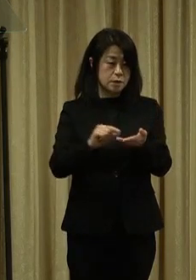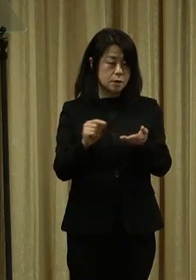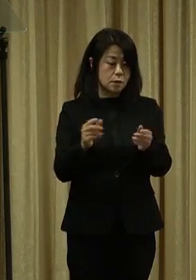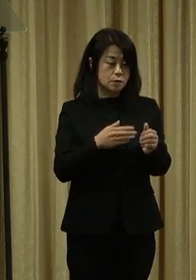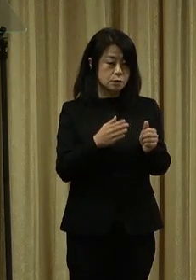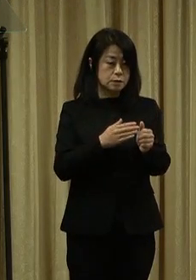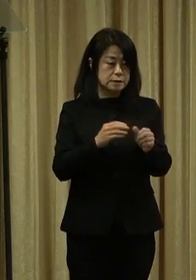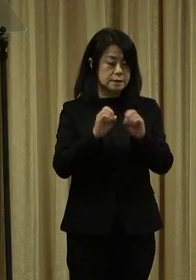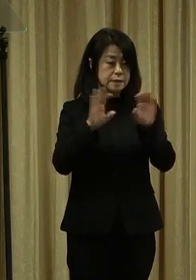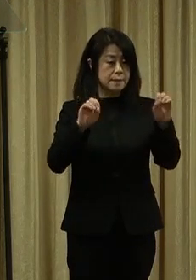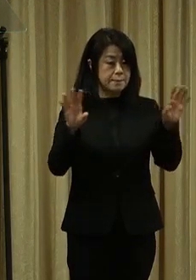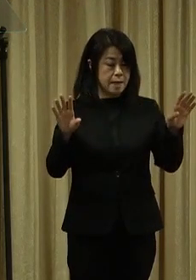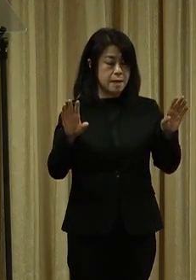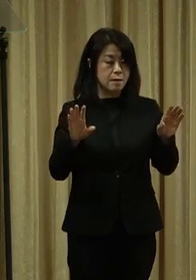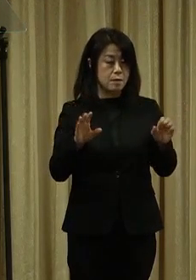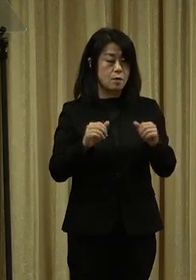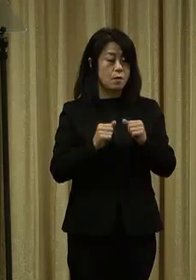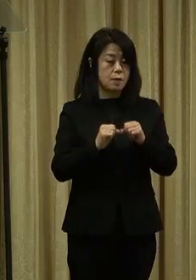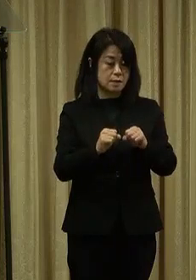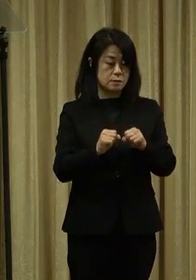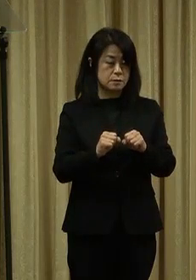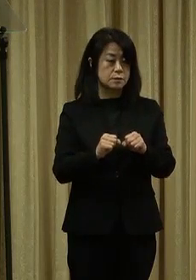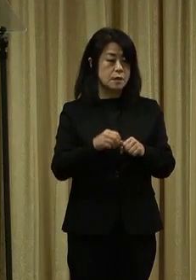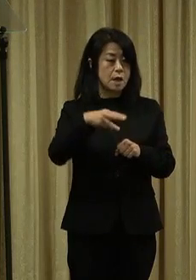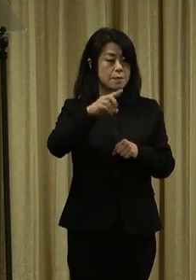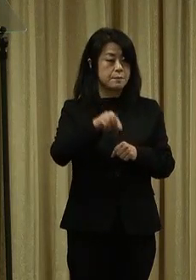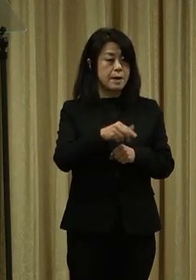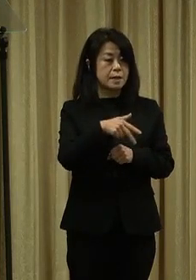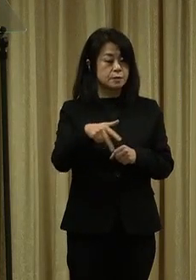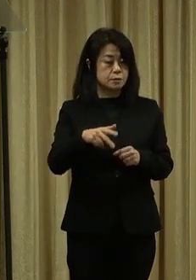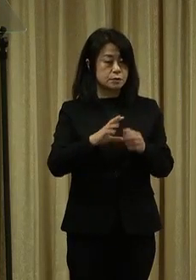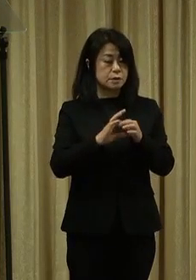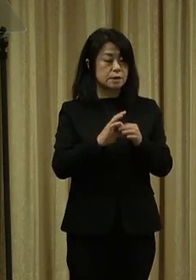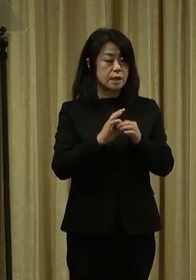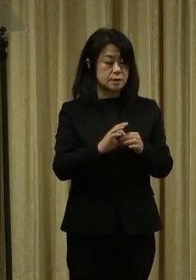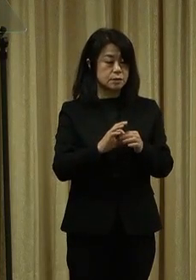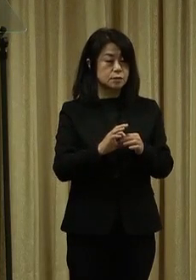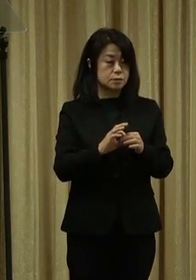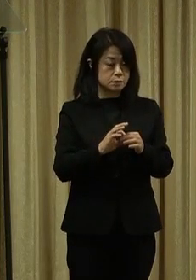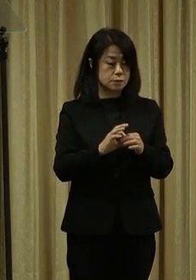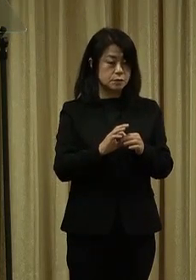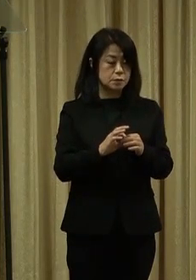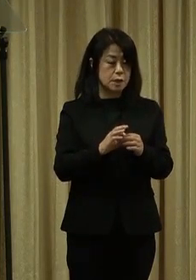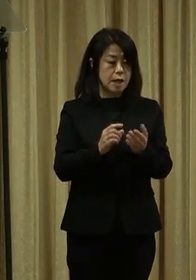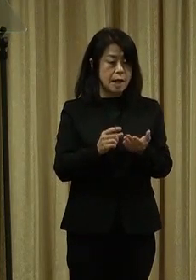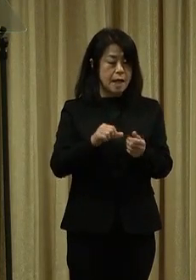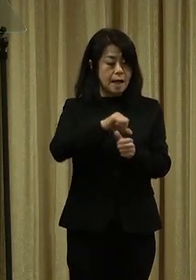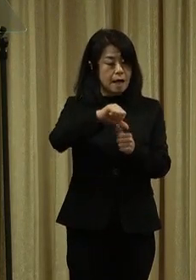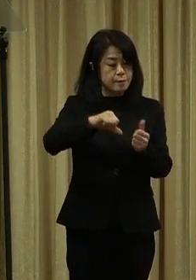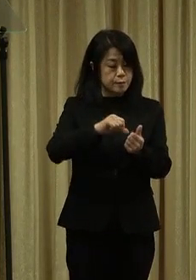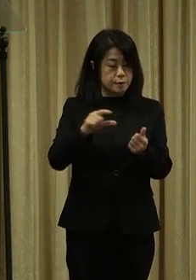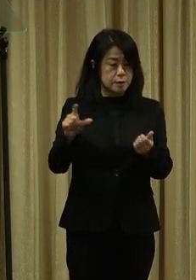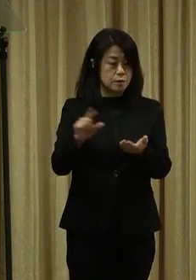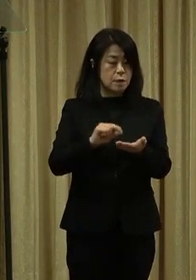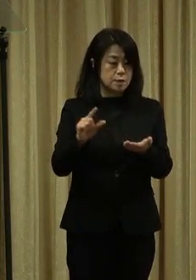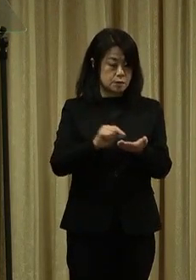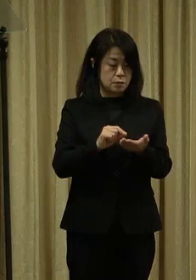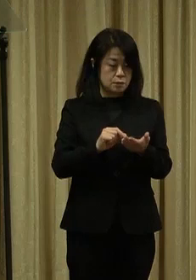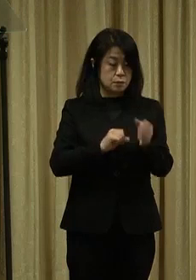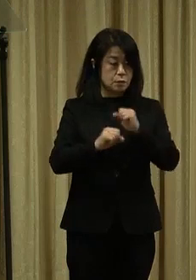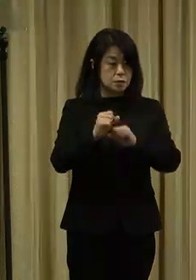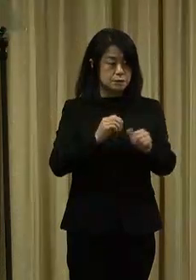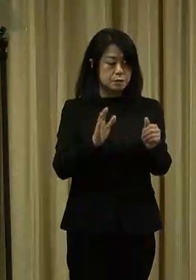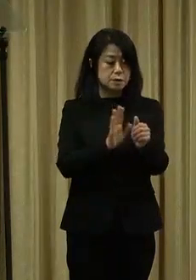を実施するとともに、MERS に関する連携協定に基づき、MERS アプリの利用拡大に向けた取り組みも支援